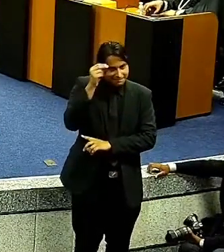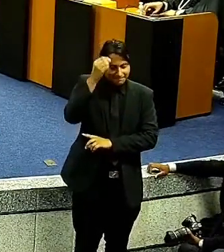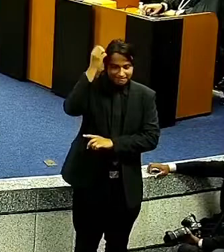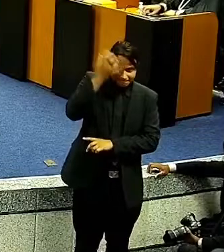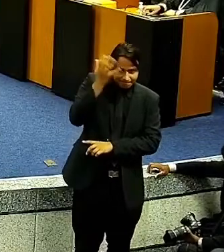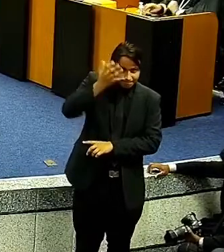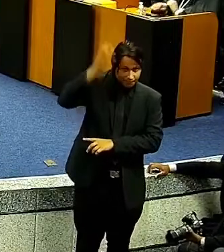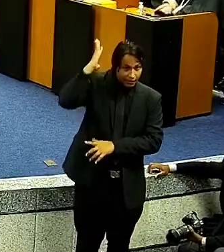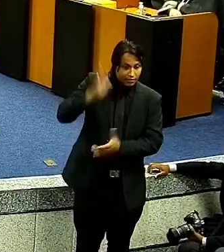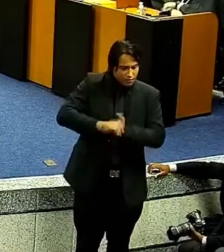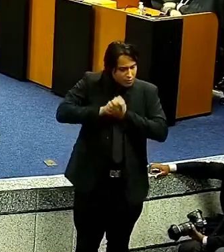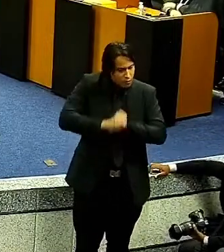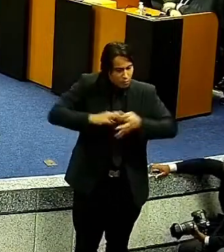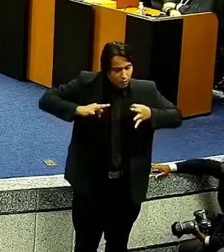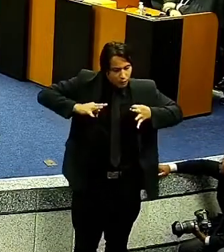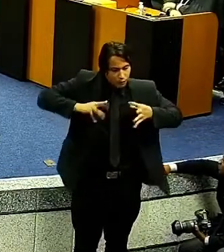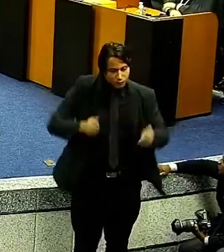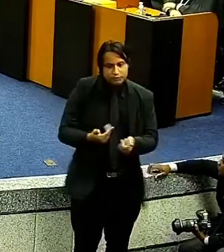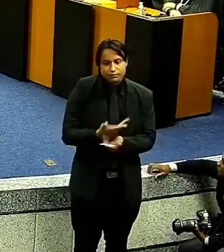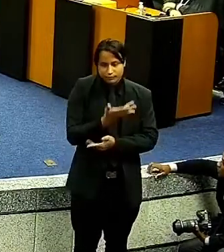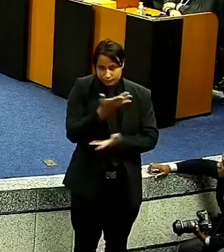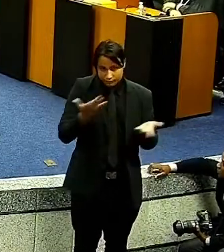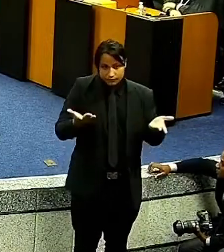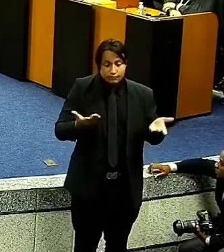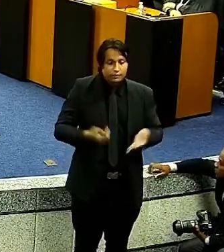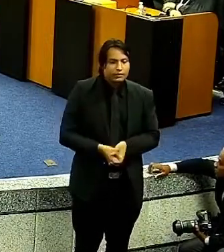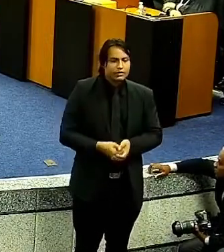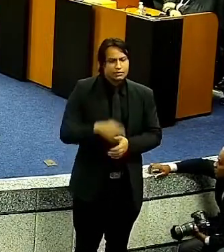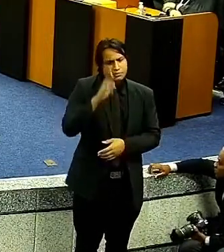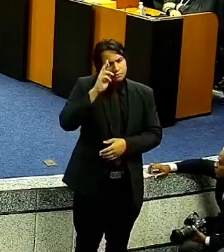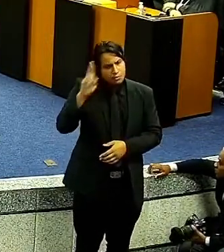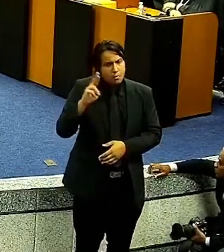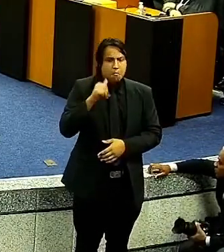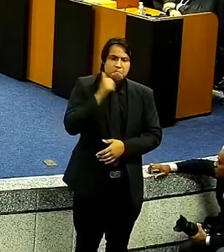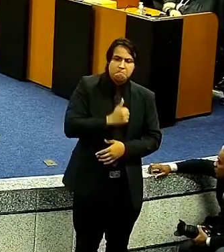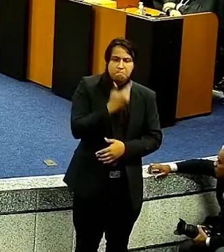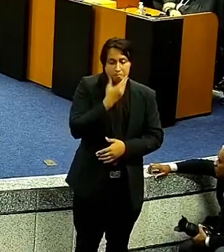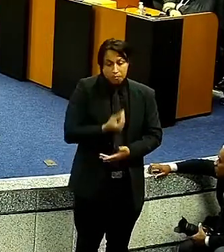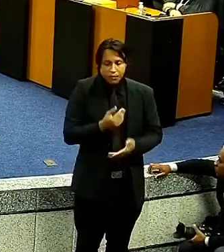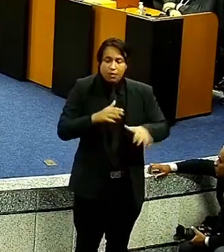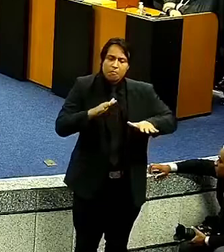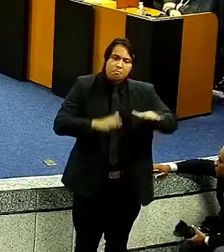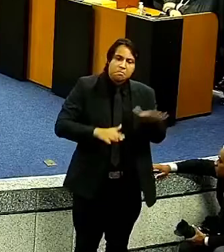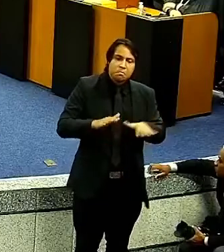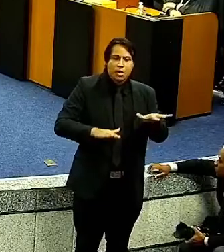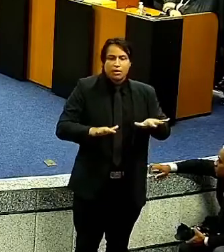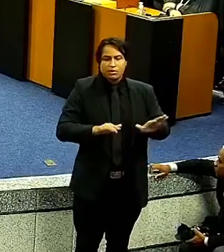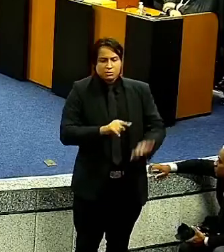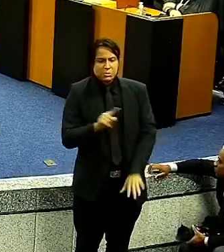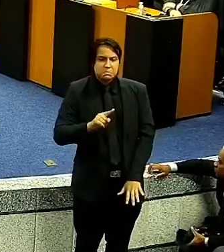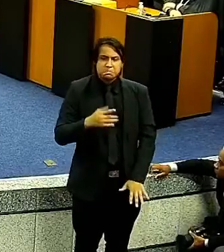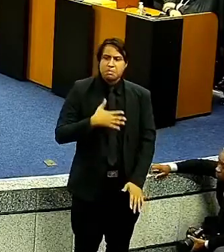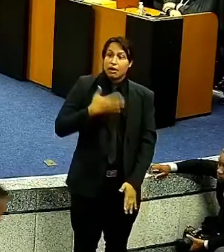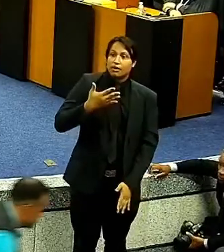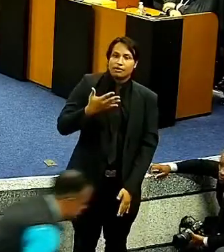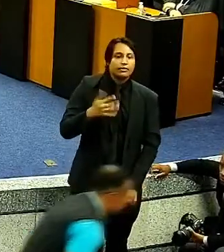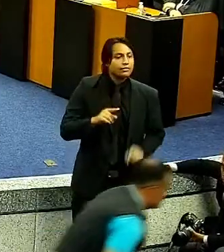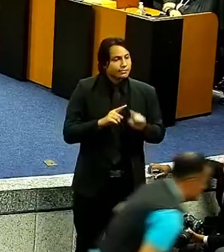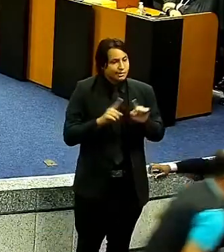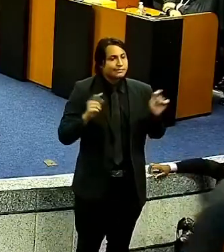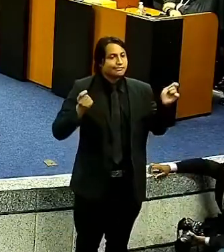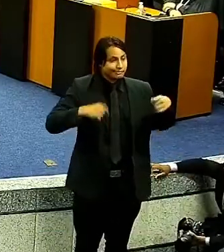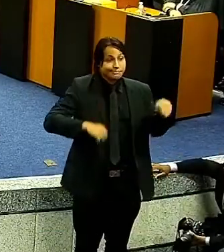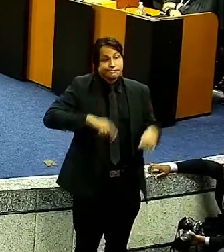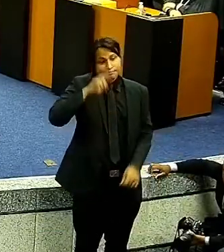Saúdo todos os presentes senhoras e senhores eh Talvez para alguns seja uma surpresa mas a gente tem que